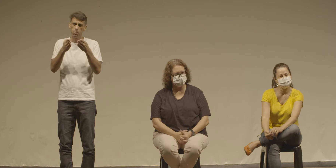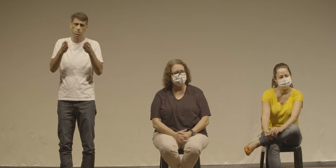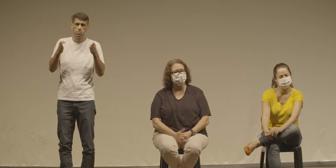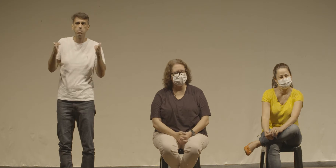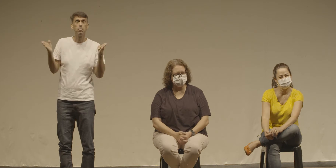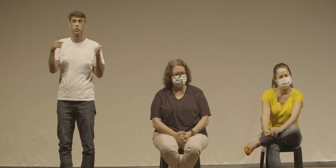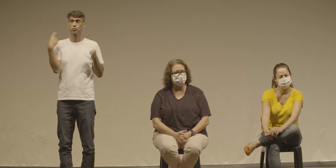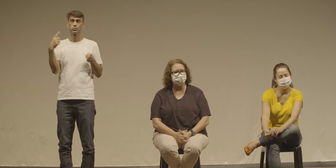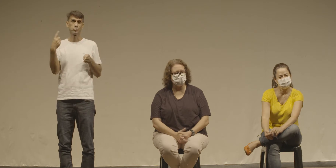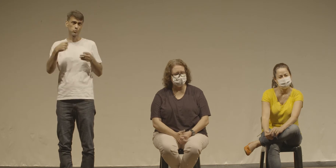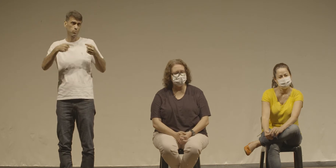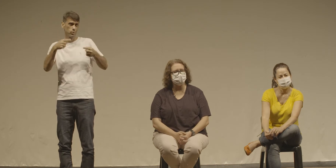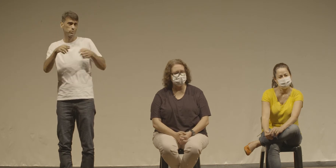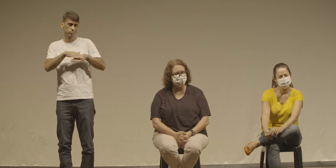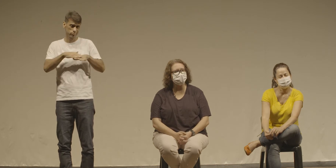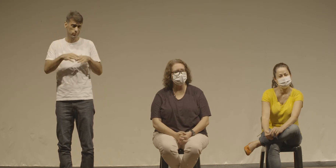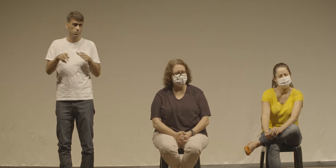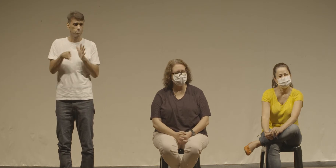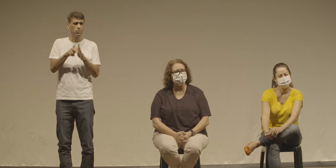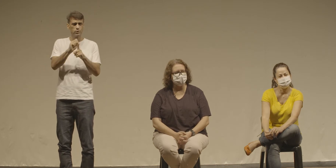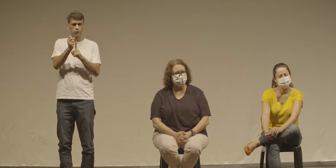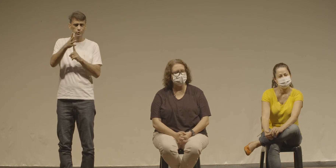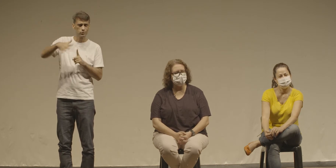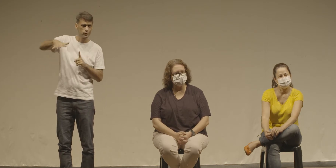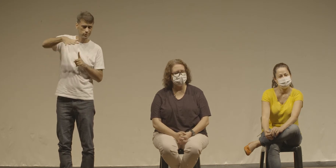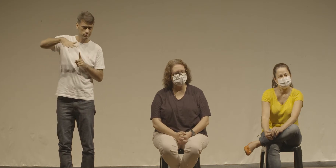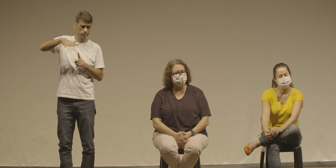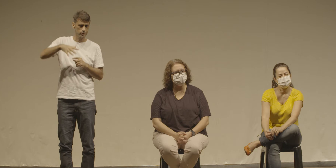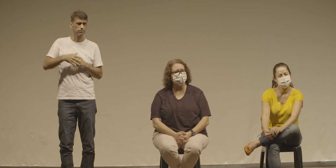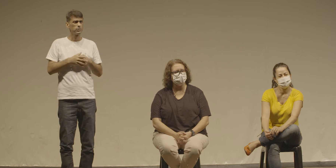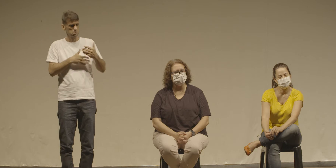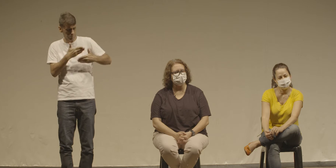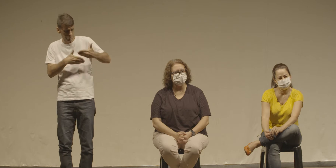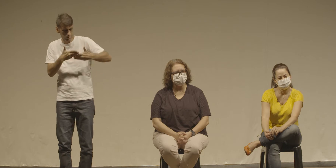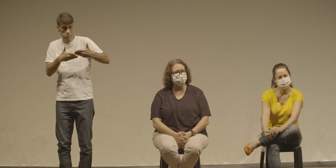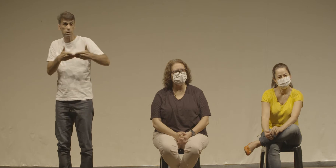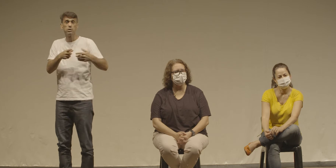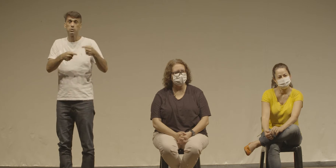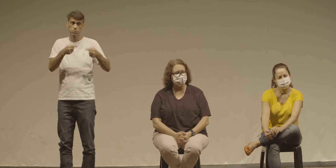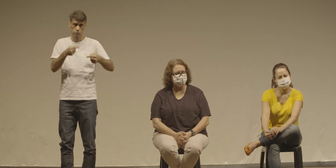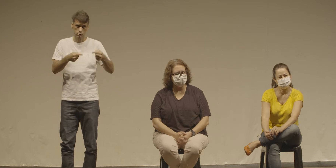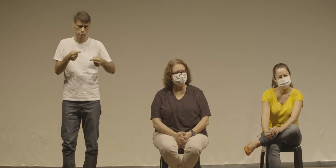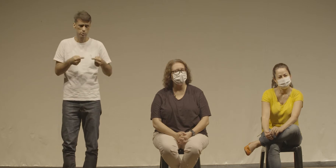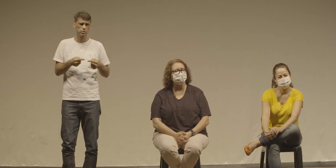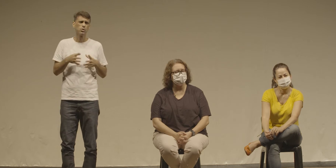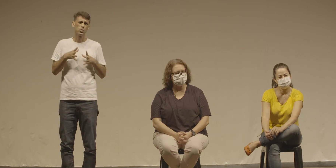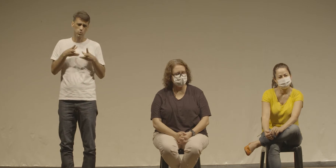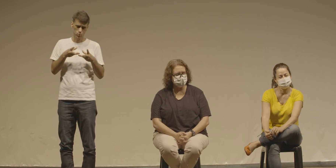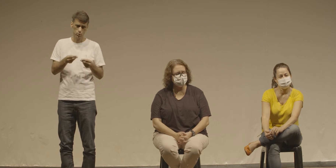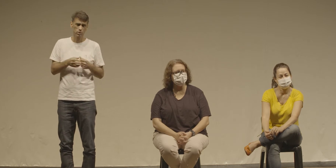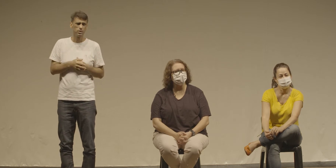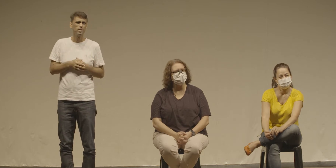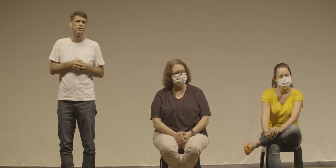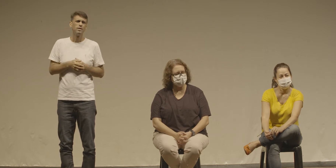né, da sociedade que a gente está vivendo agora, né, retrocesso, essa política, que a gente, às vezes é até um tabu